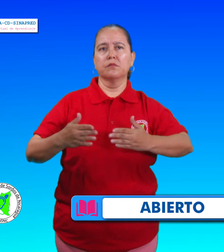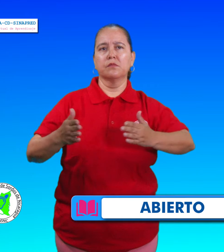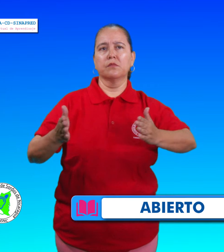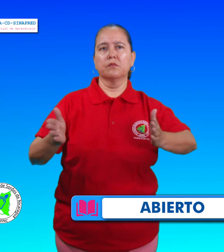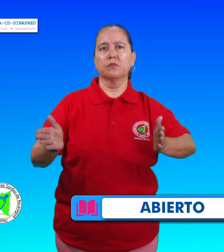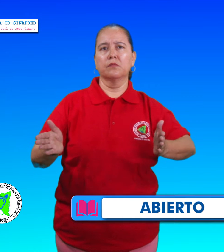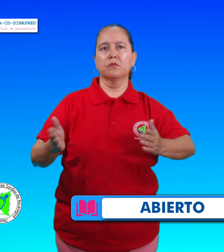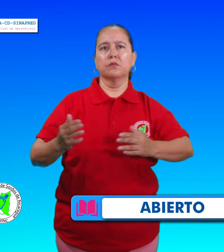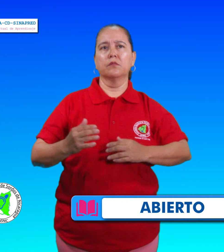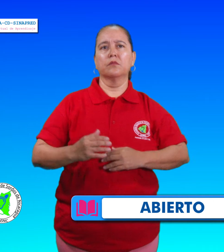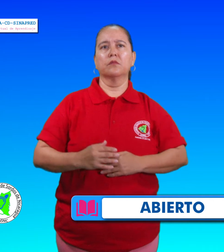Abierto.